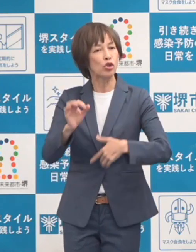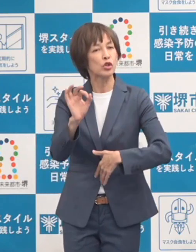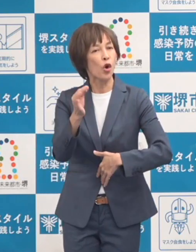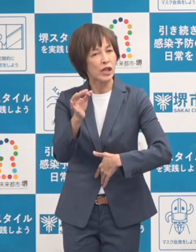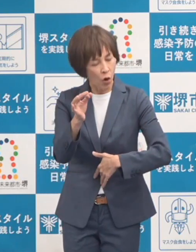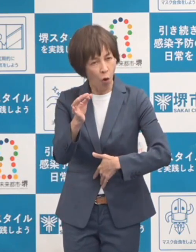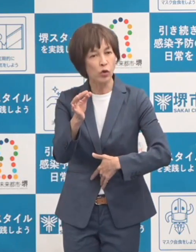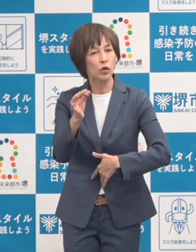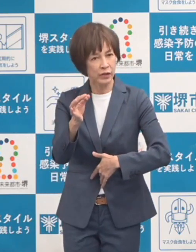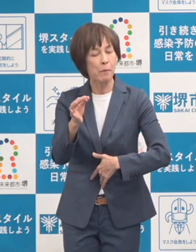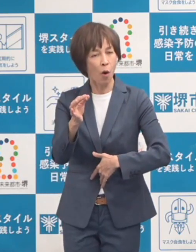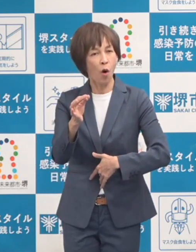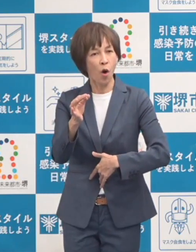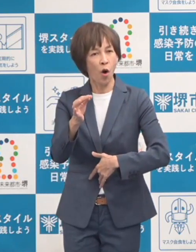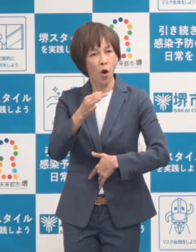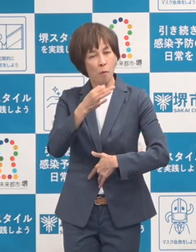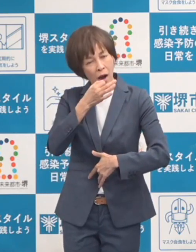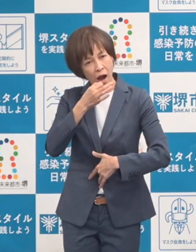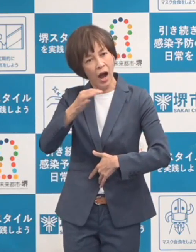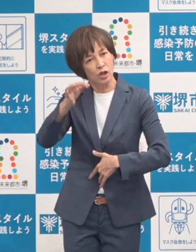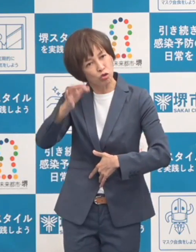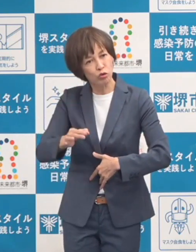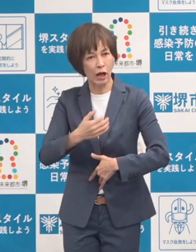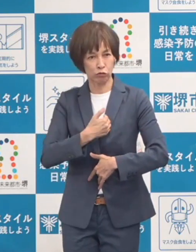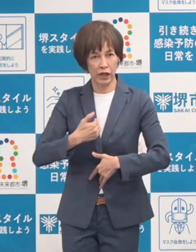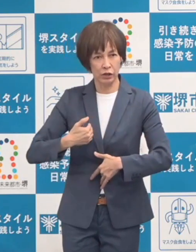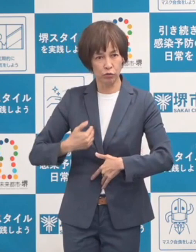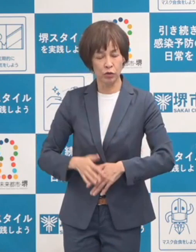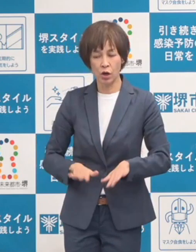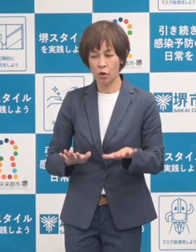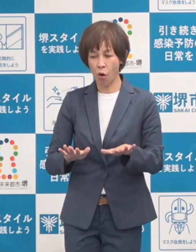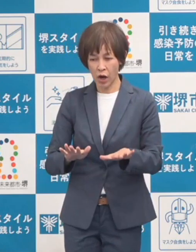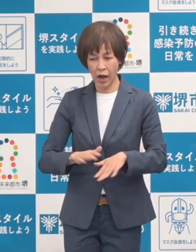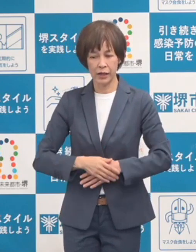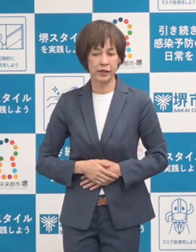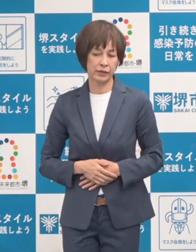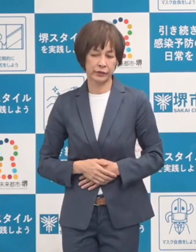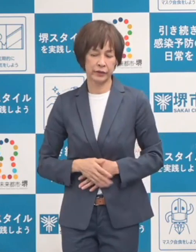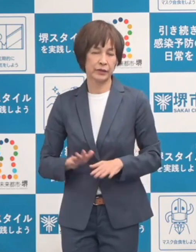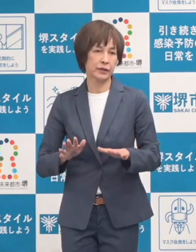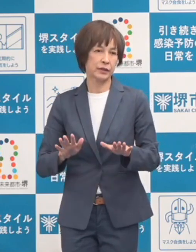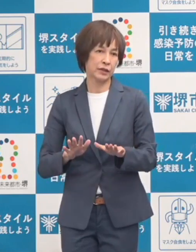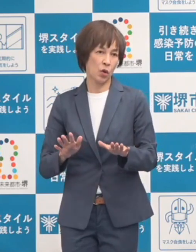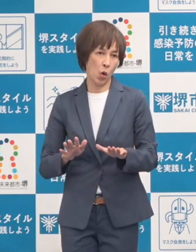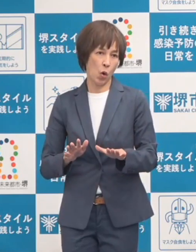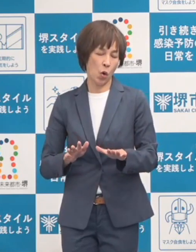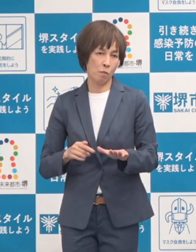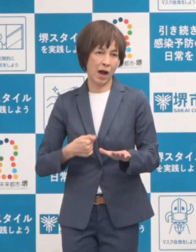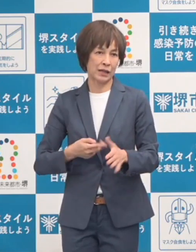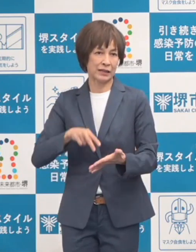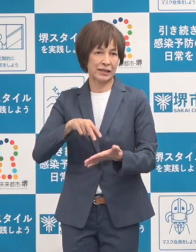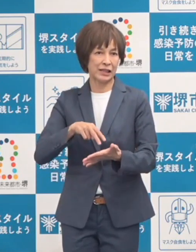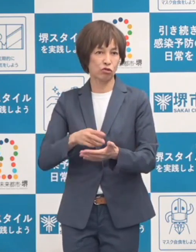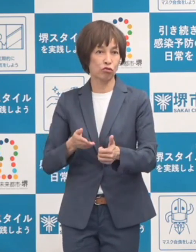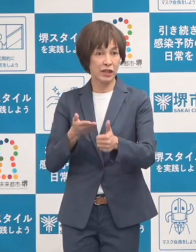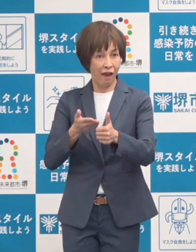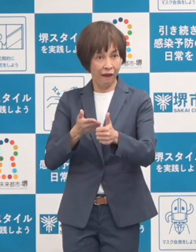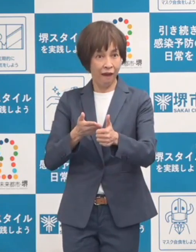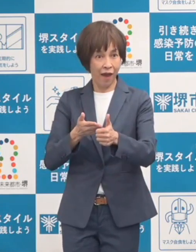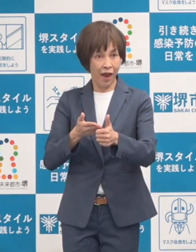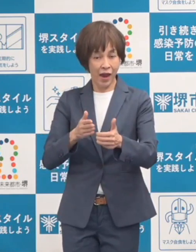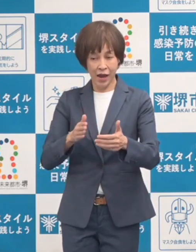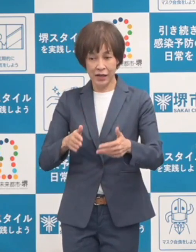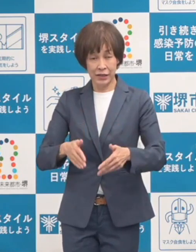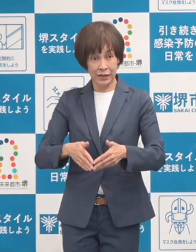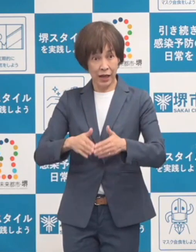少なく済みます。そして今回この児童自立支援施設を開設、例えば堺市でしたとしても、